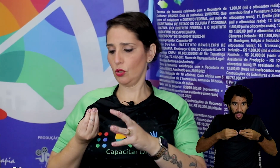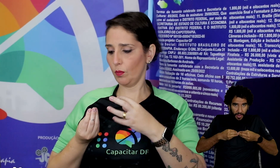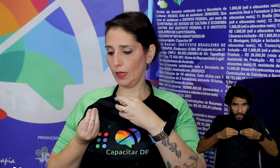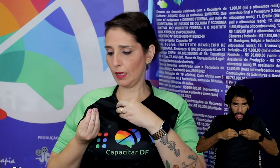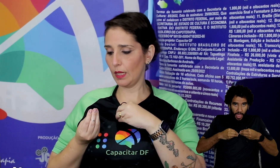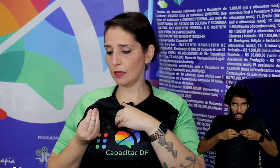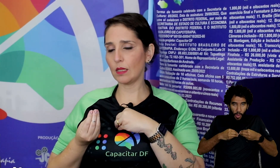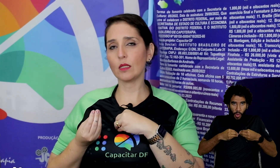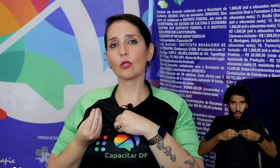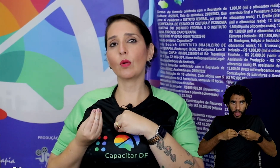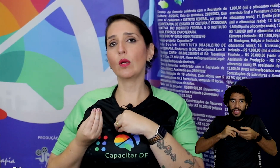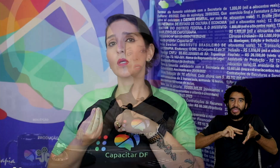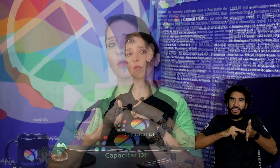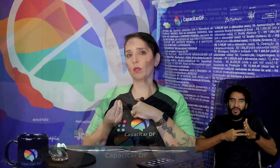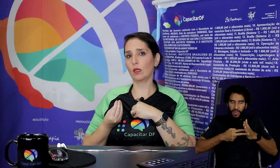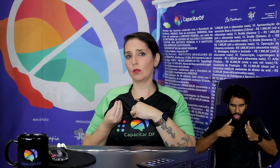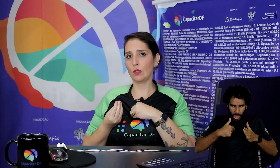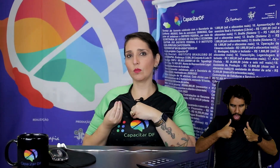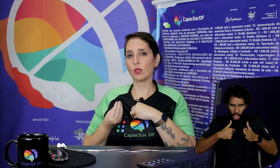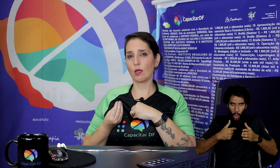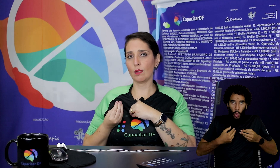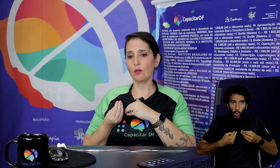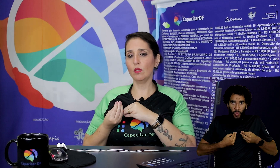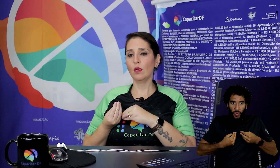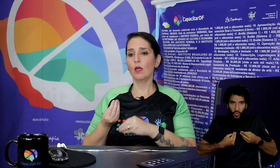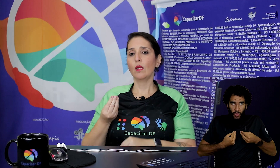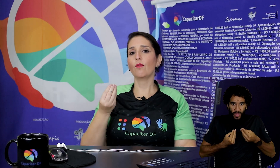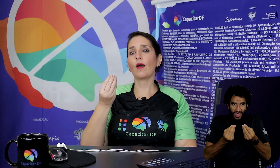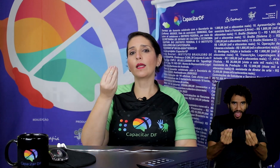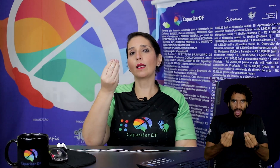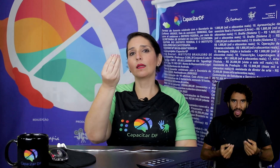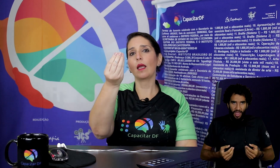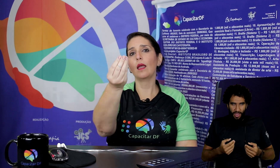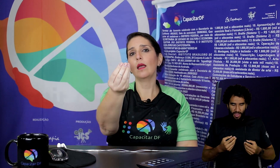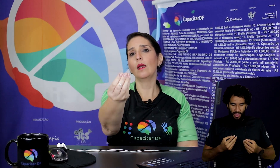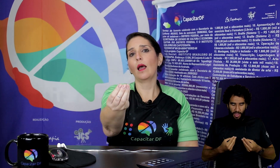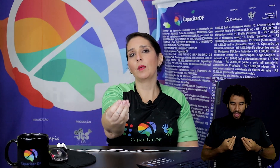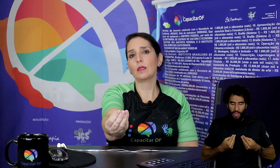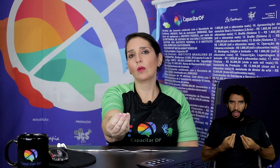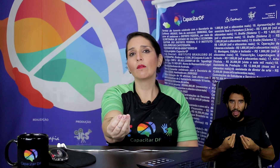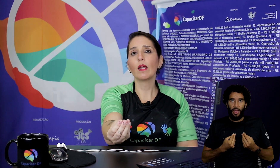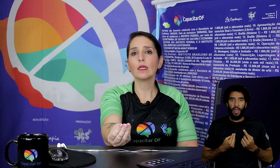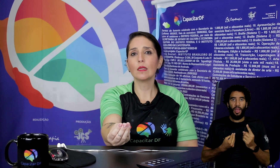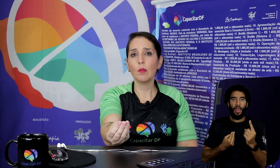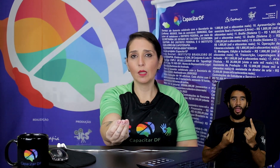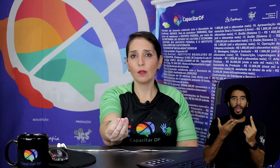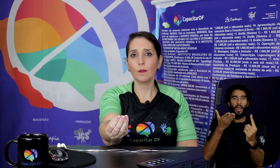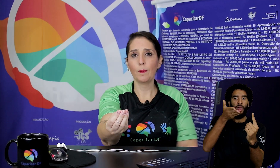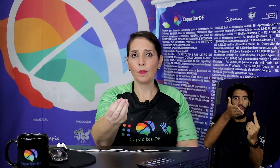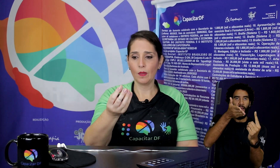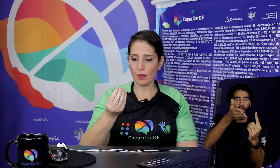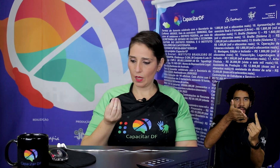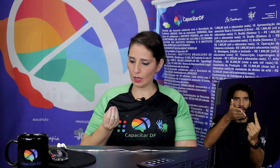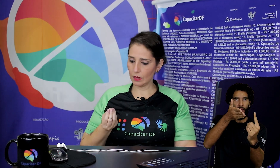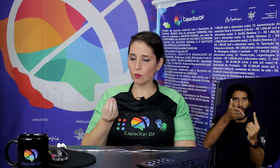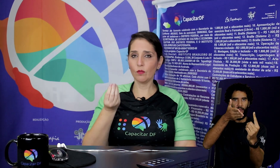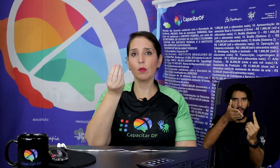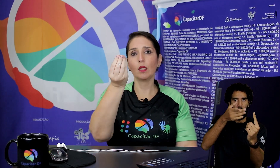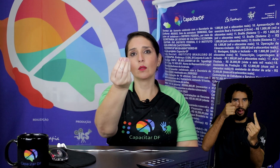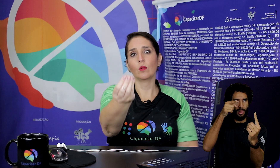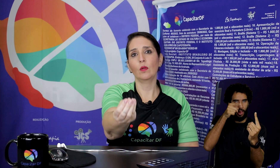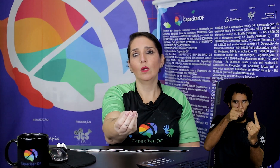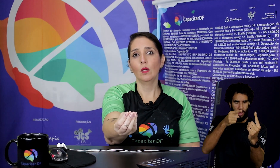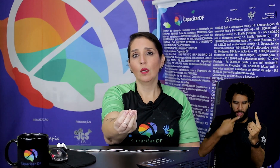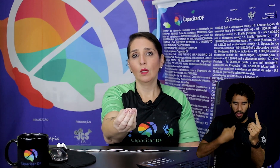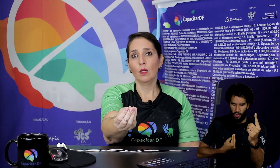seja, subentende-se que sou eu que estou dando esse objeto, e vai até a pessoa que vai receber esse